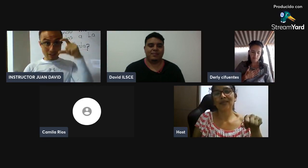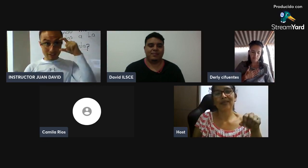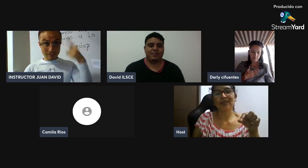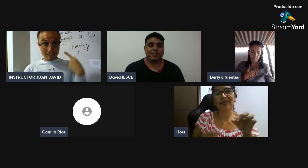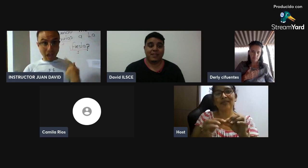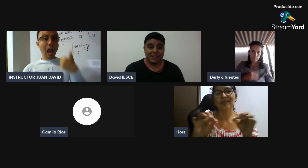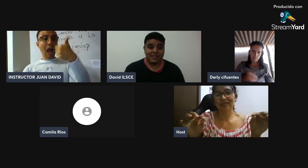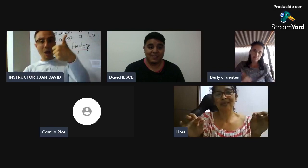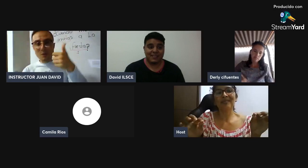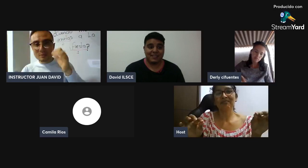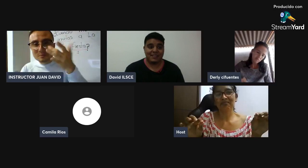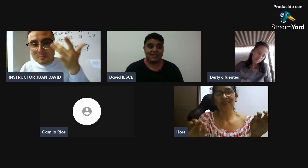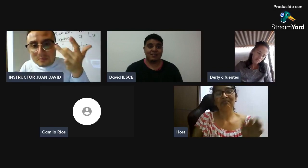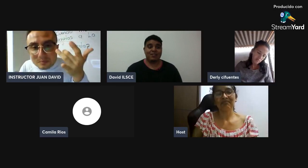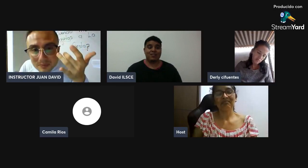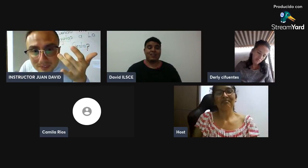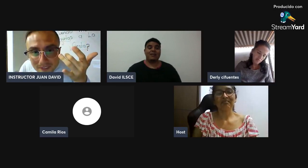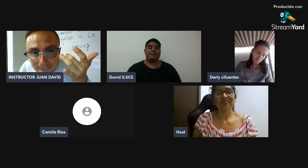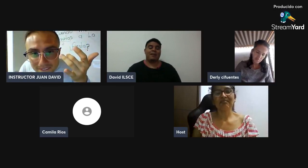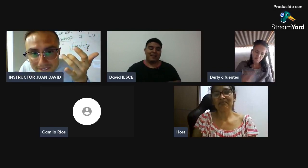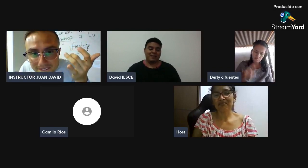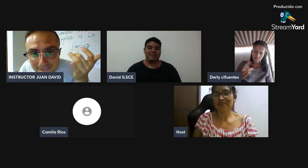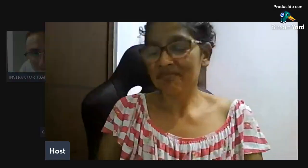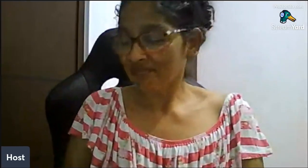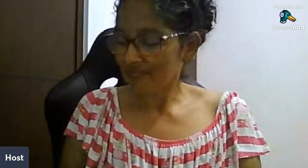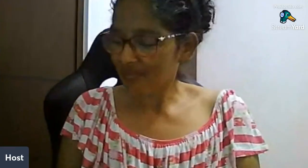ya listo gloria vale ya